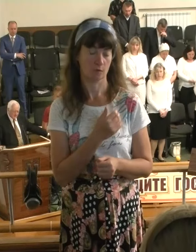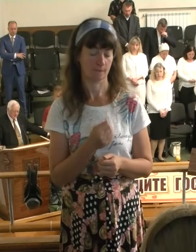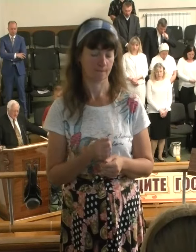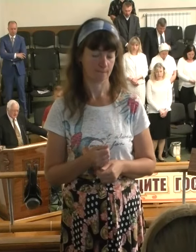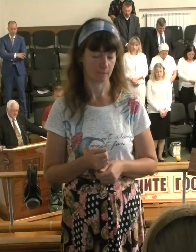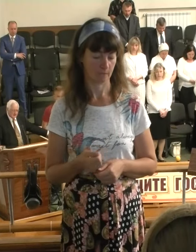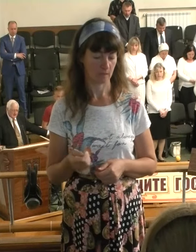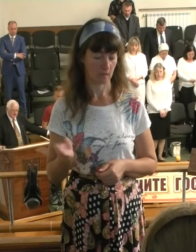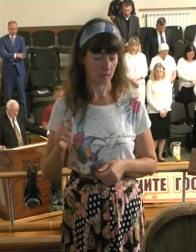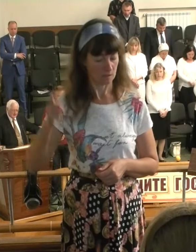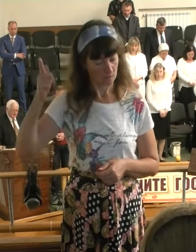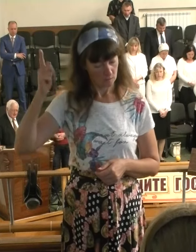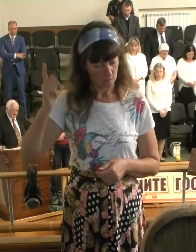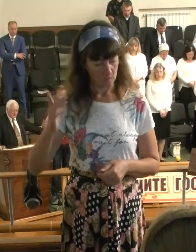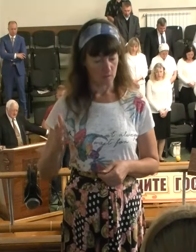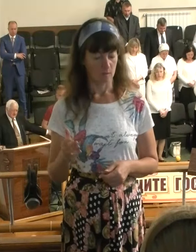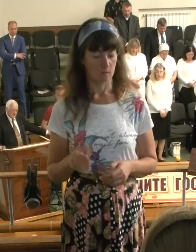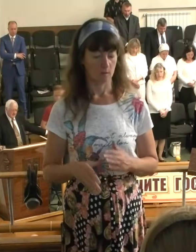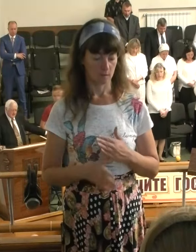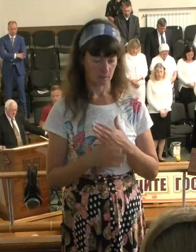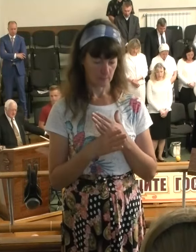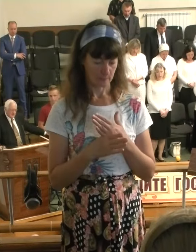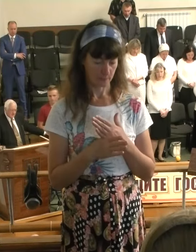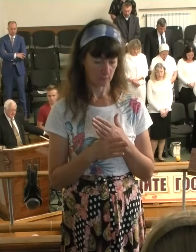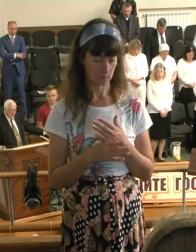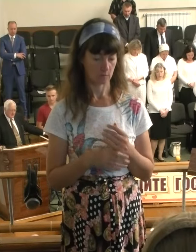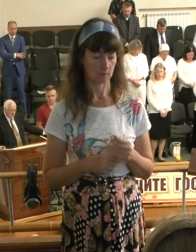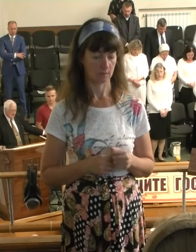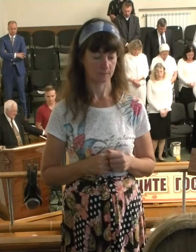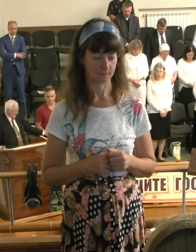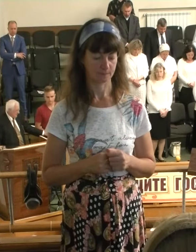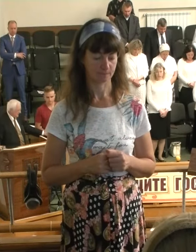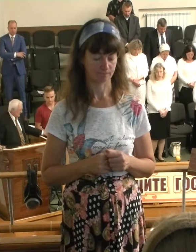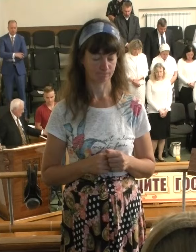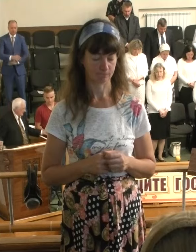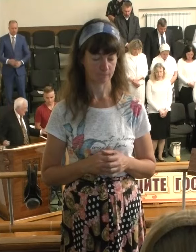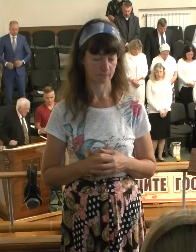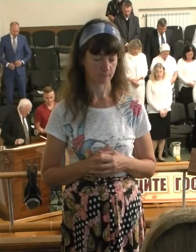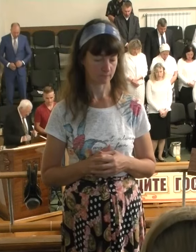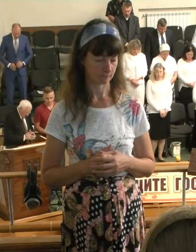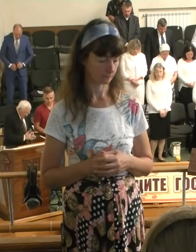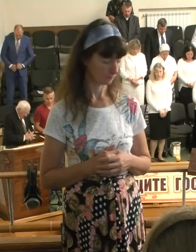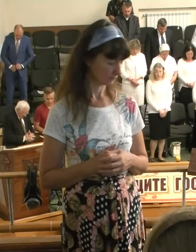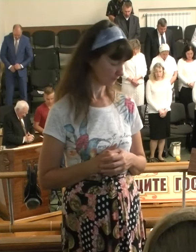Пусть Господь поможет оценить жертву Его.